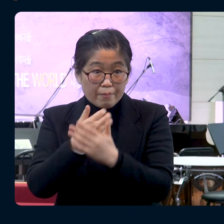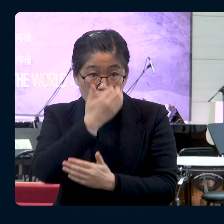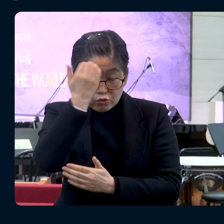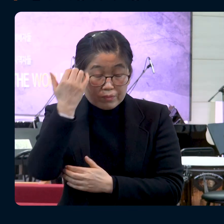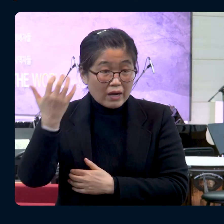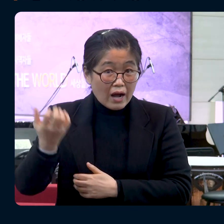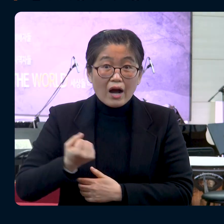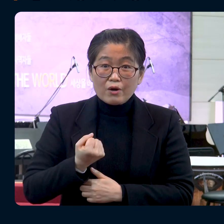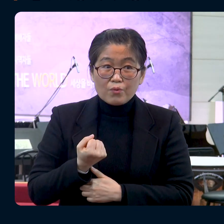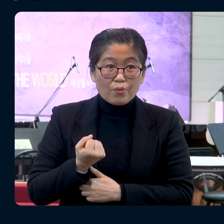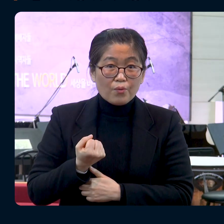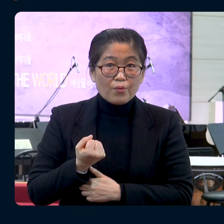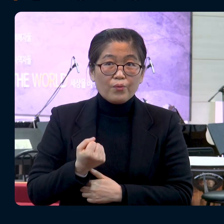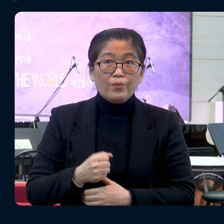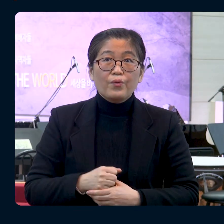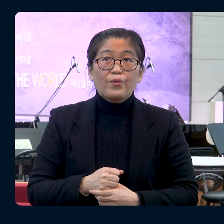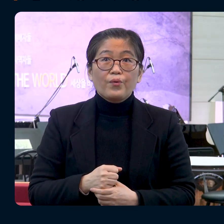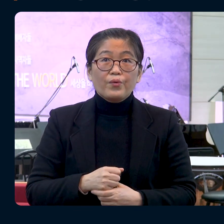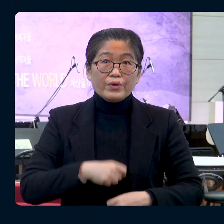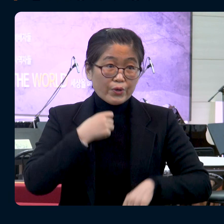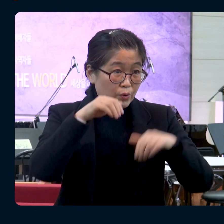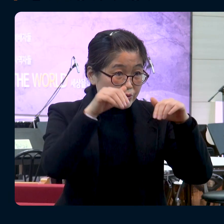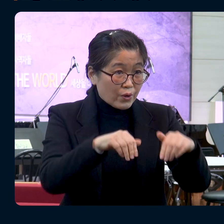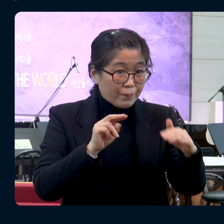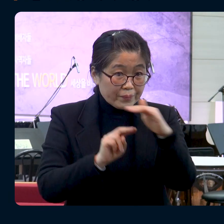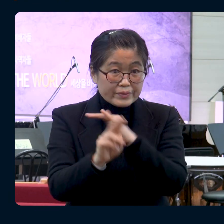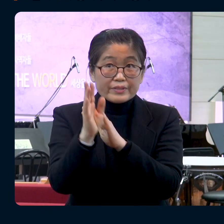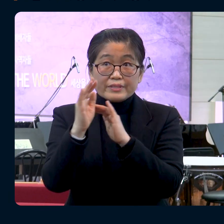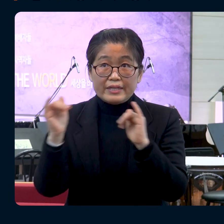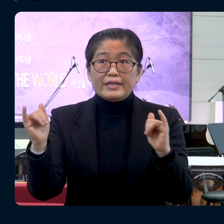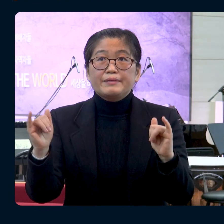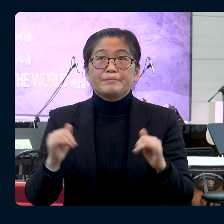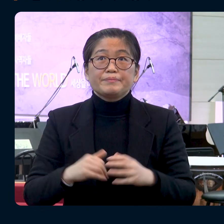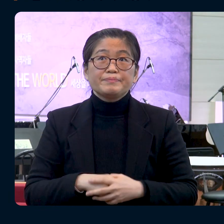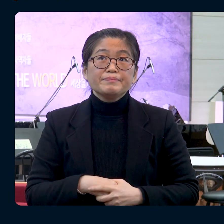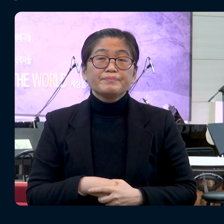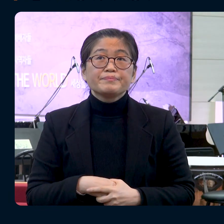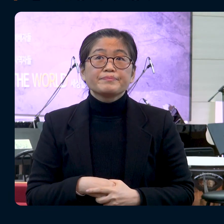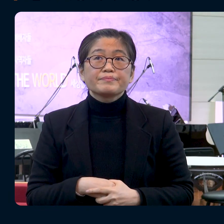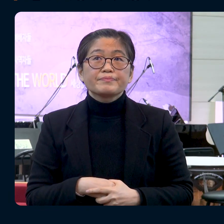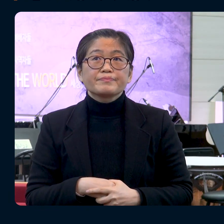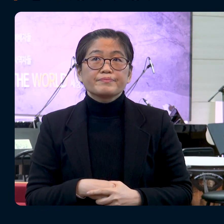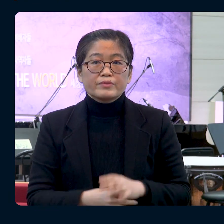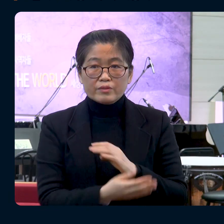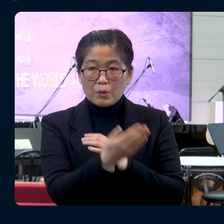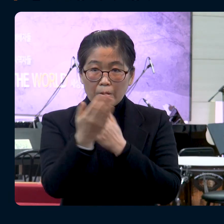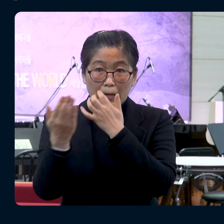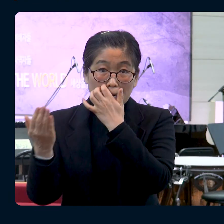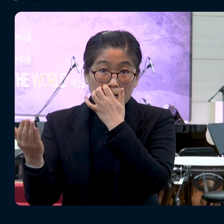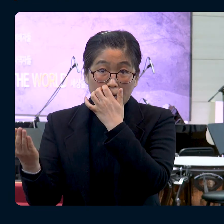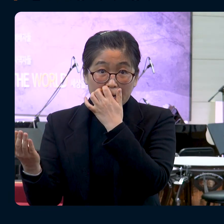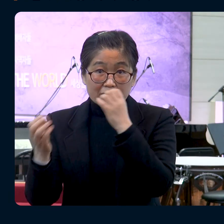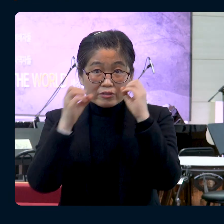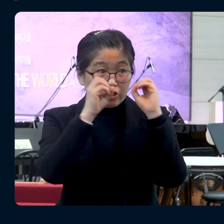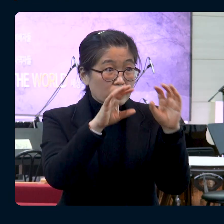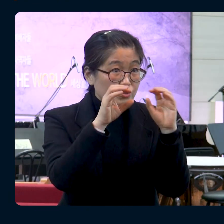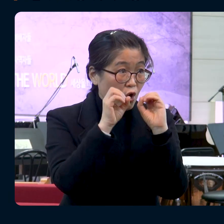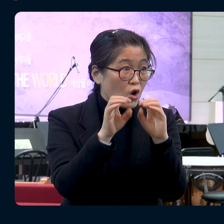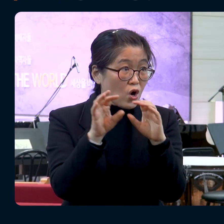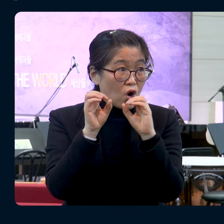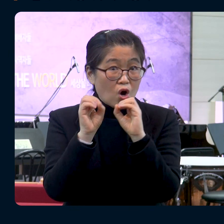사람이죠. 이게 하나님의 꿈을 가진 의로운 종, 비전의 사람이다 하는 거죠.